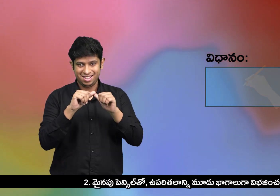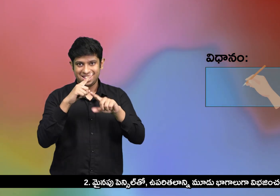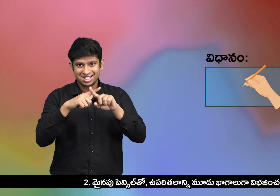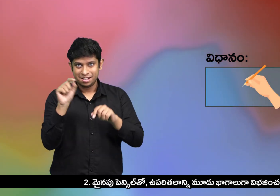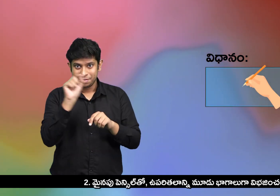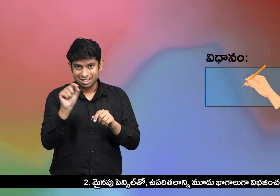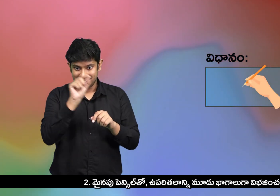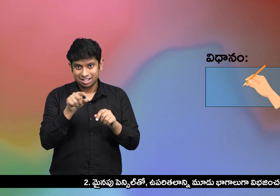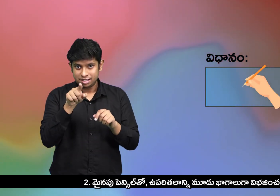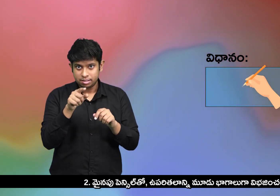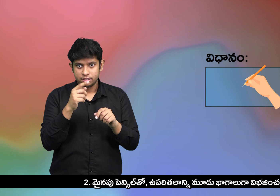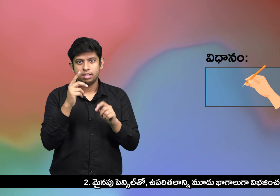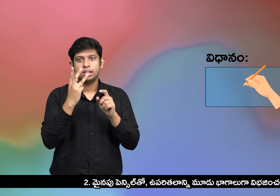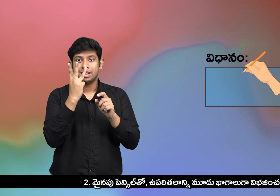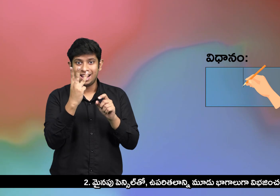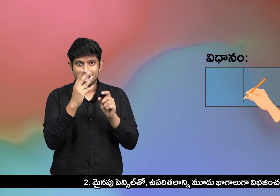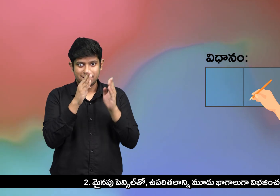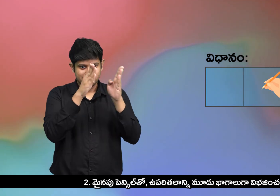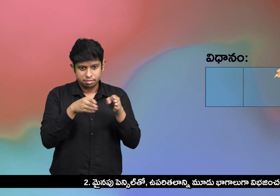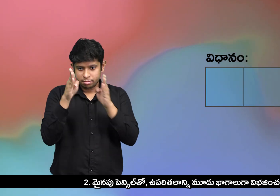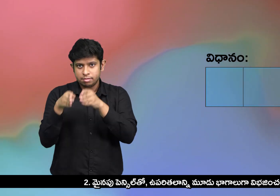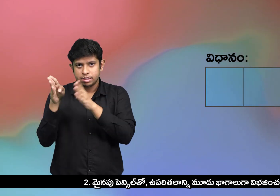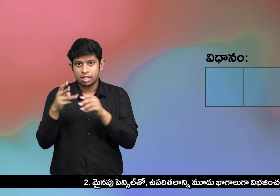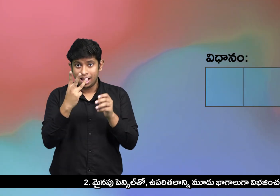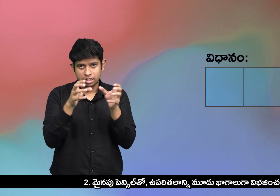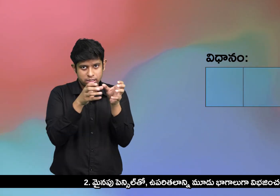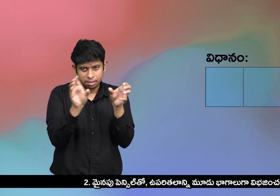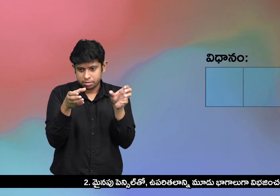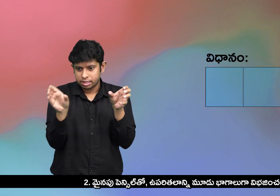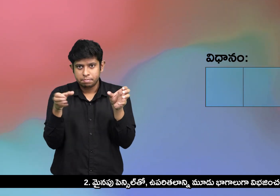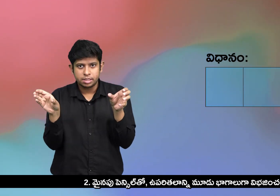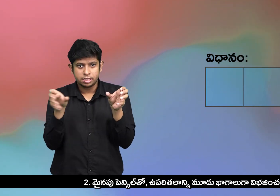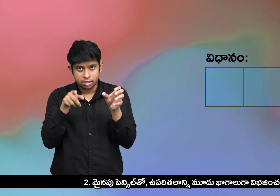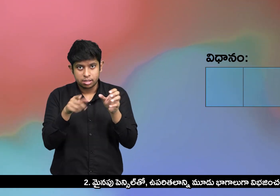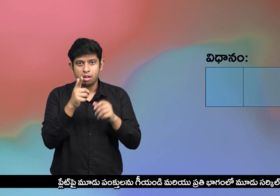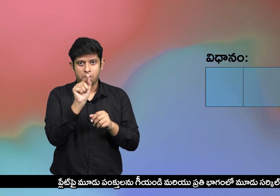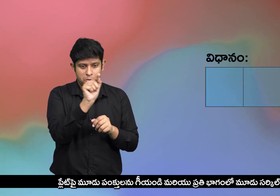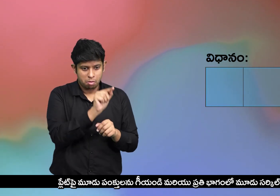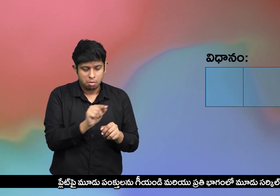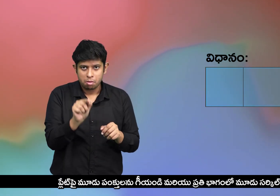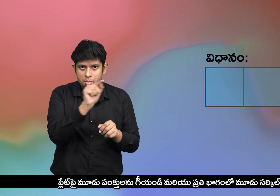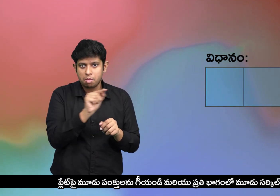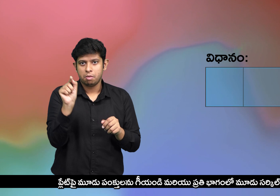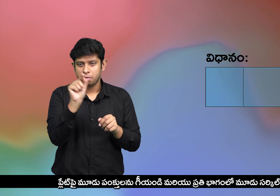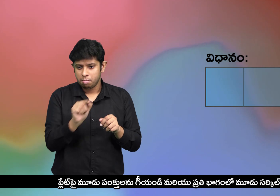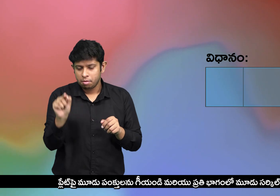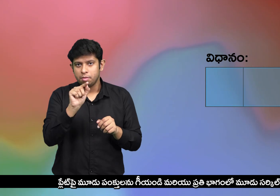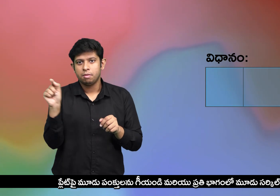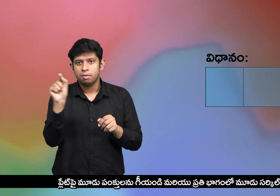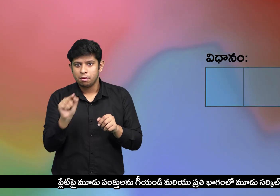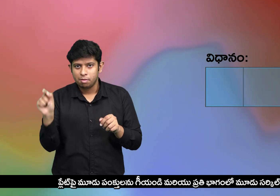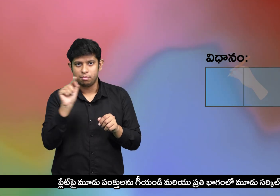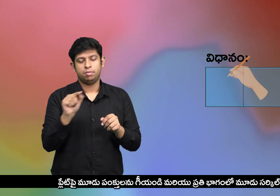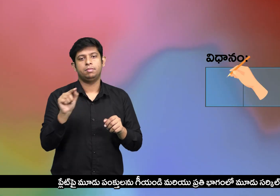2 మైనపు పెన్సిల్తో ఉపరితలాన్ని 3 భాగాలుగా విభజించడానికి ప్లేట్పై 3